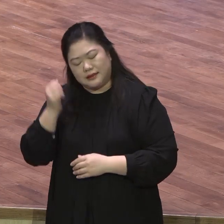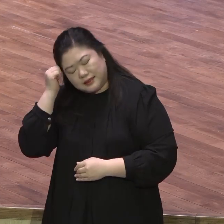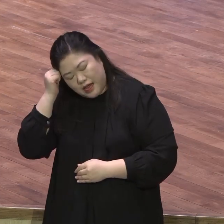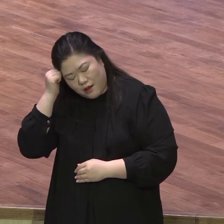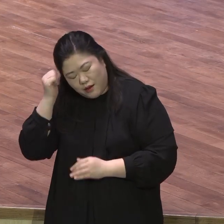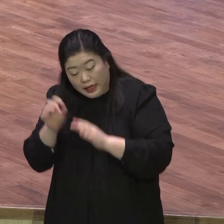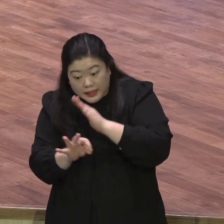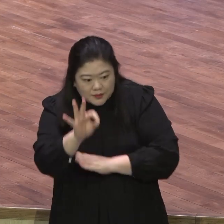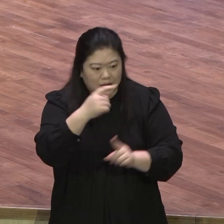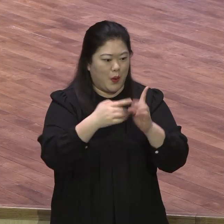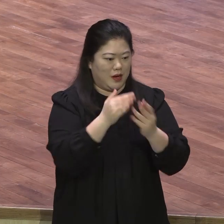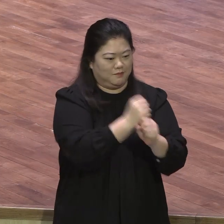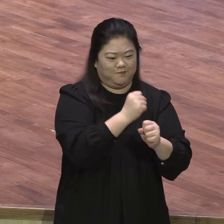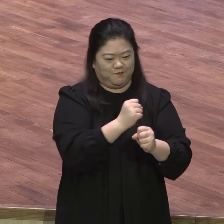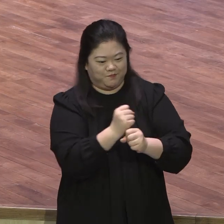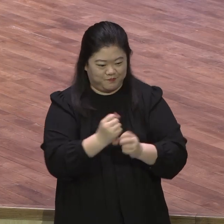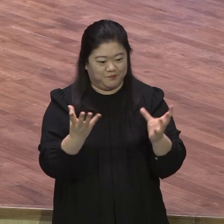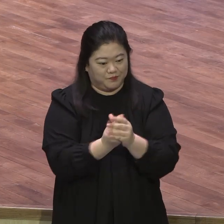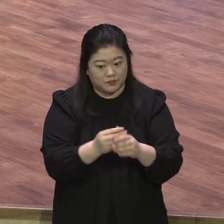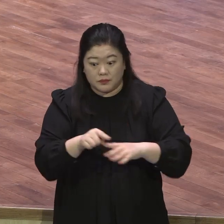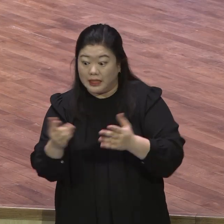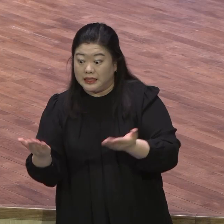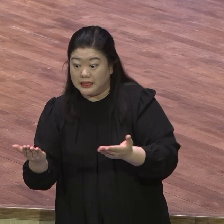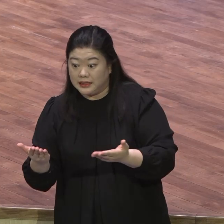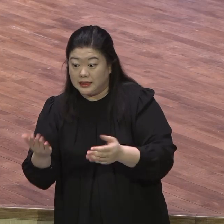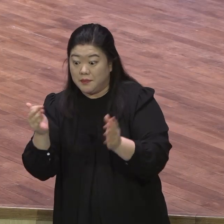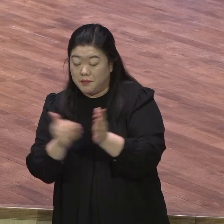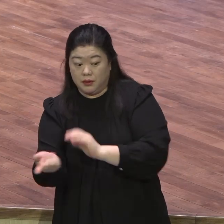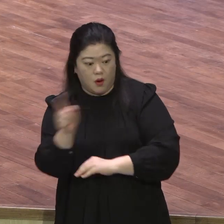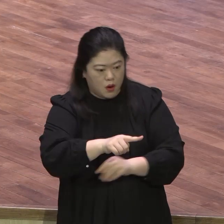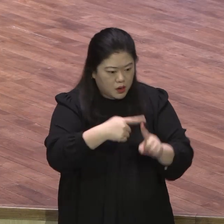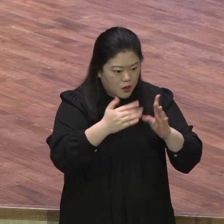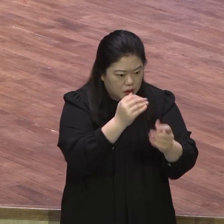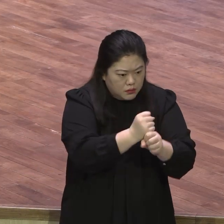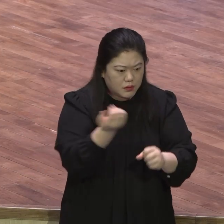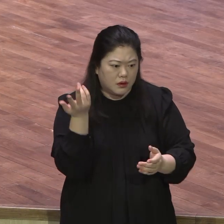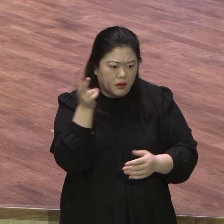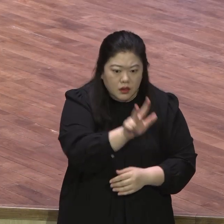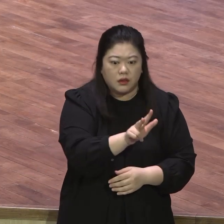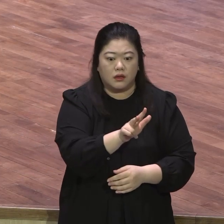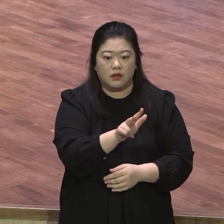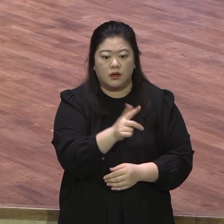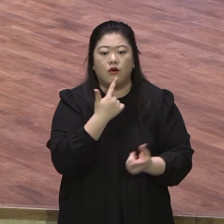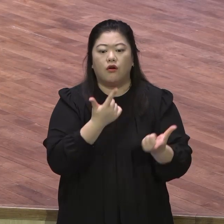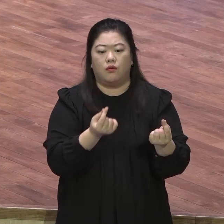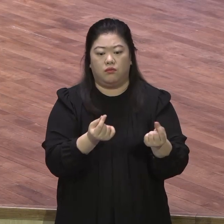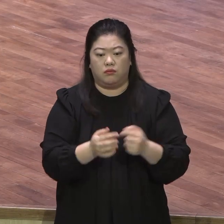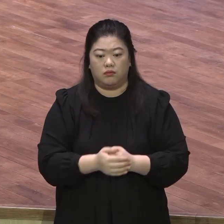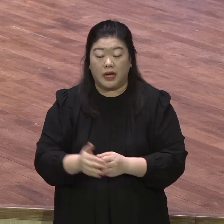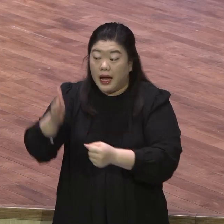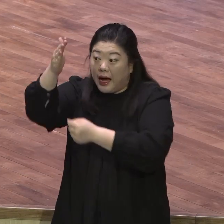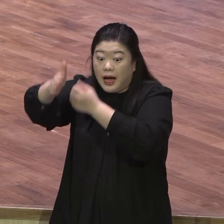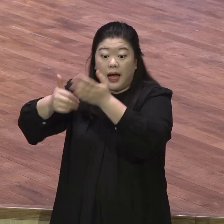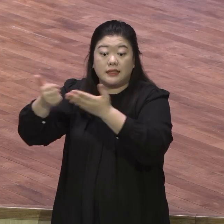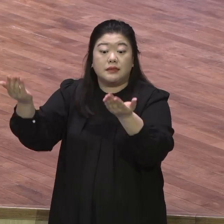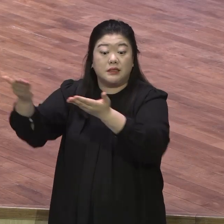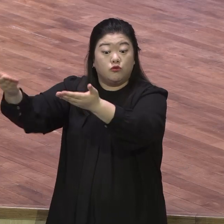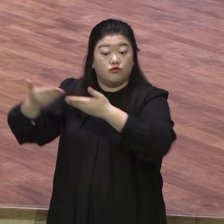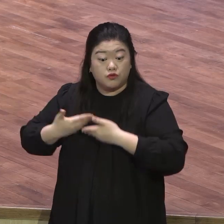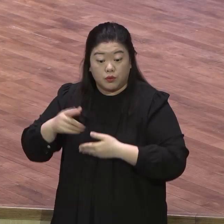것을 우리가 흔히 신해산 언약을 생각할 때 십계명을 비롯한 율법 주신 것만 생각하는데 하나님의 모세에게